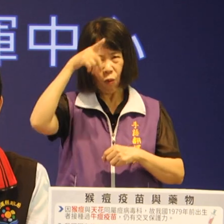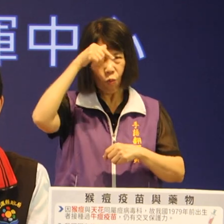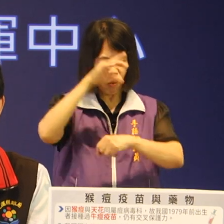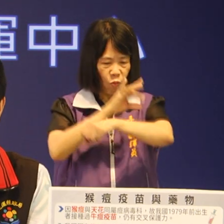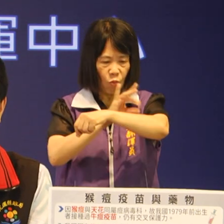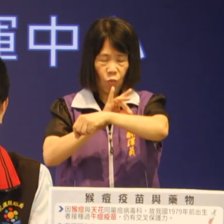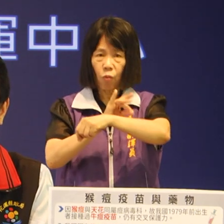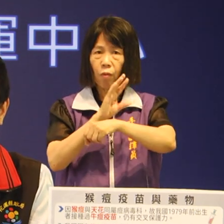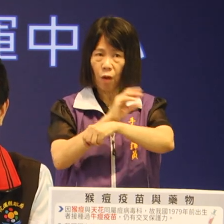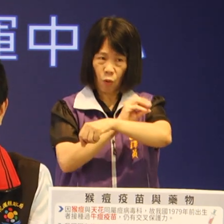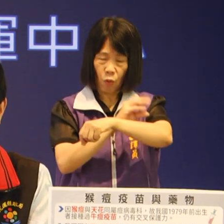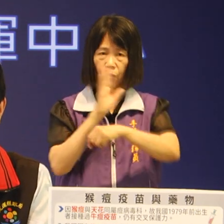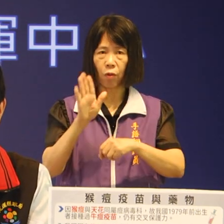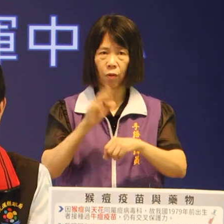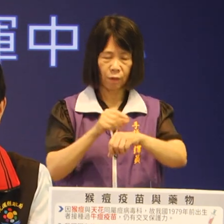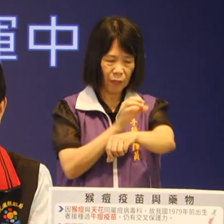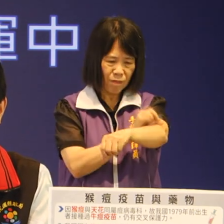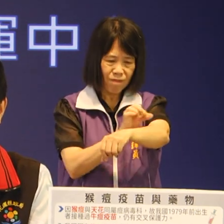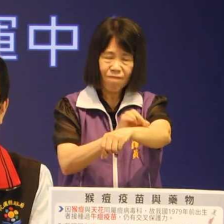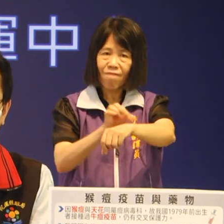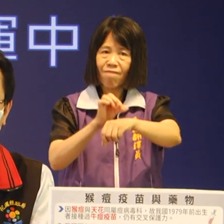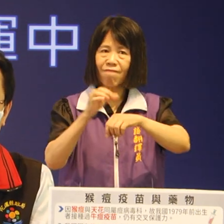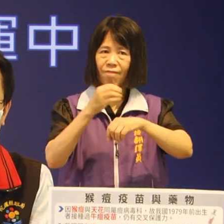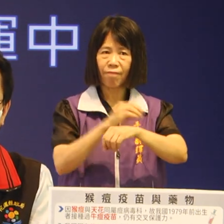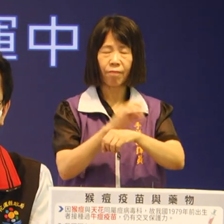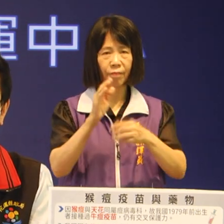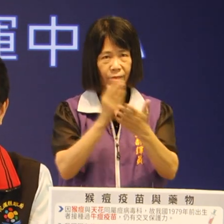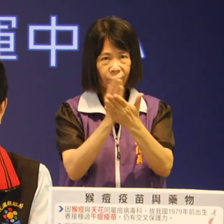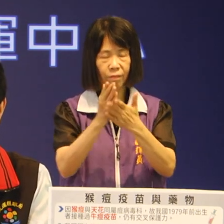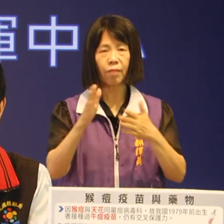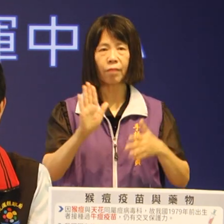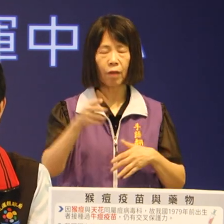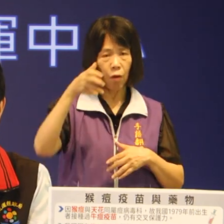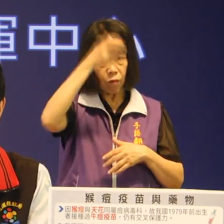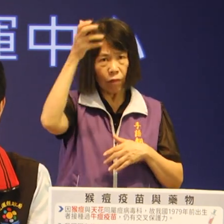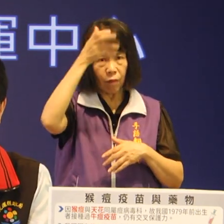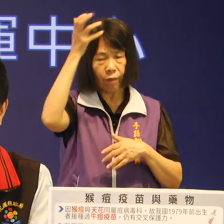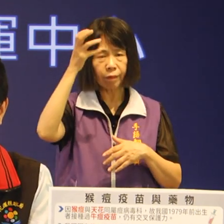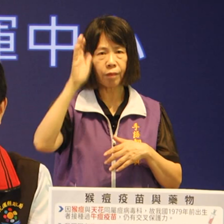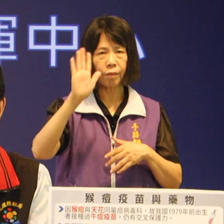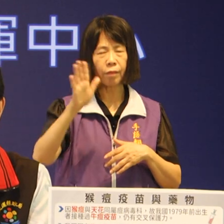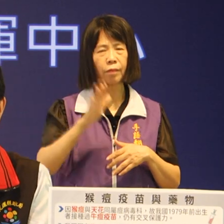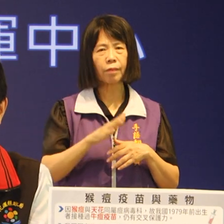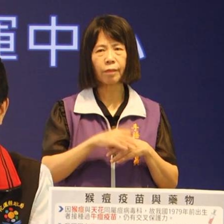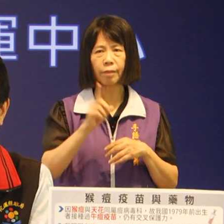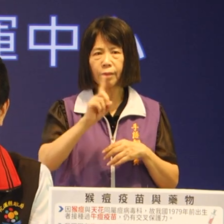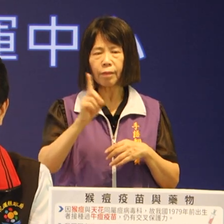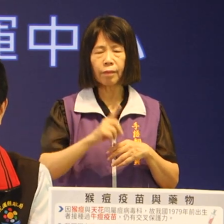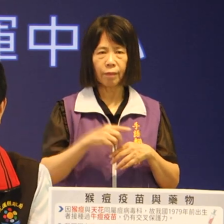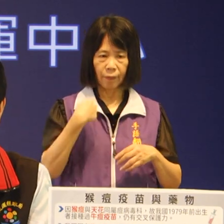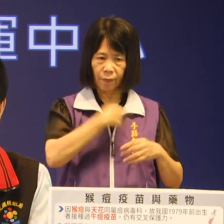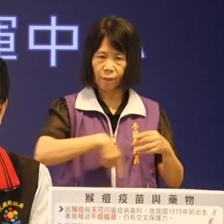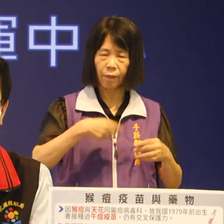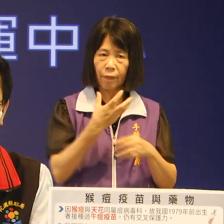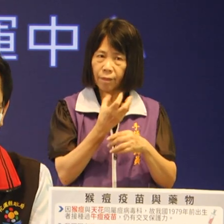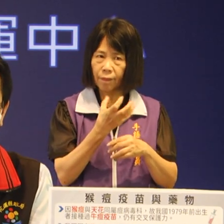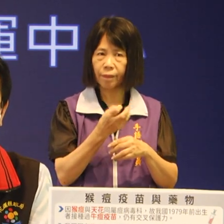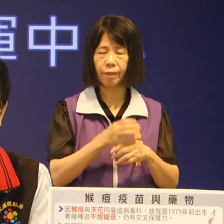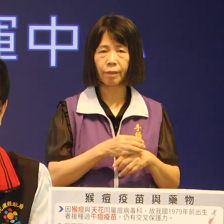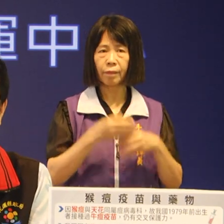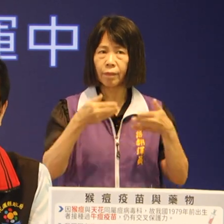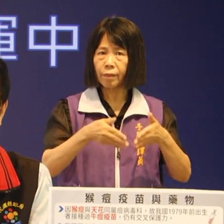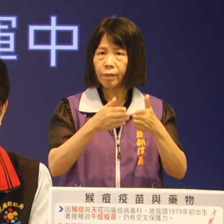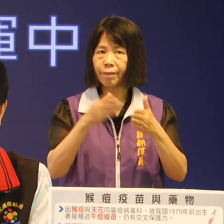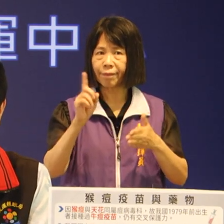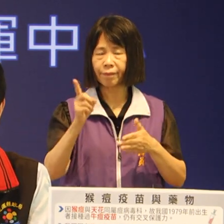等那会有一些斑点、皮疹那同样的，因为有发烧，所以会有些畏寒，那甚至肌肉疼痛。重点在一